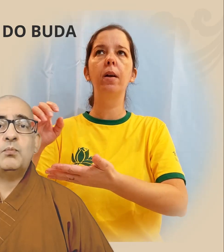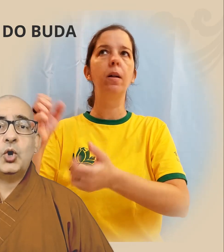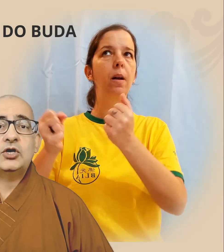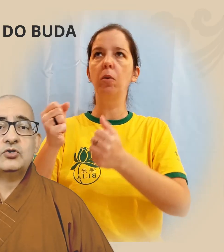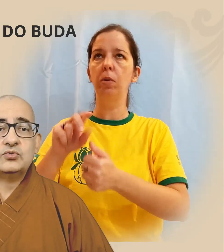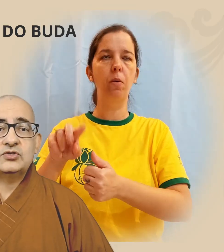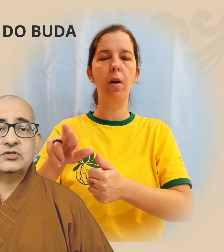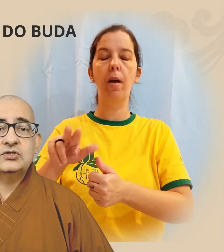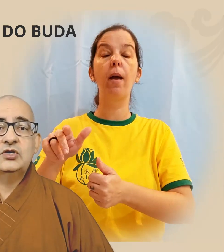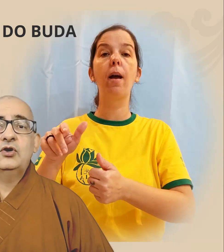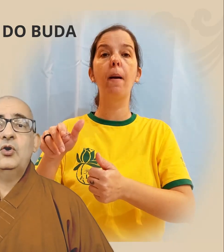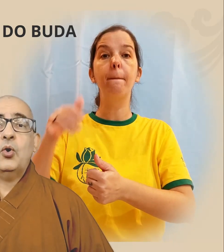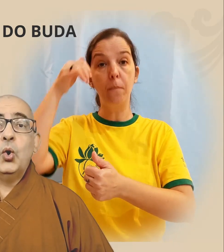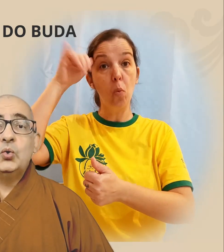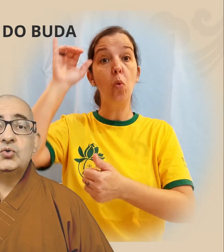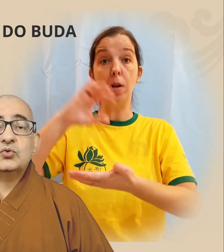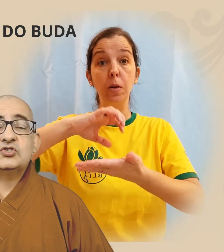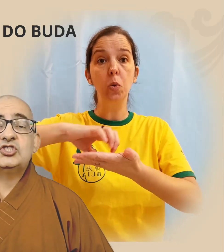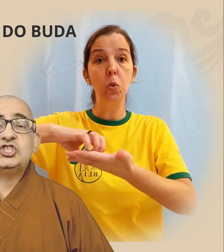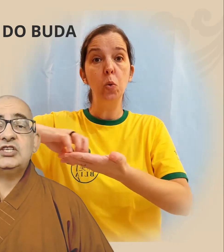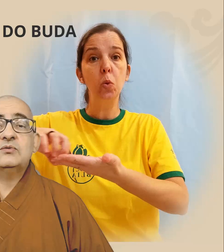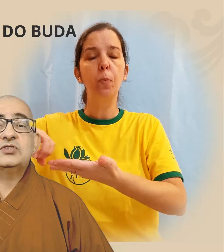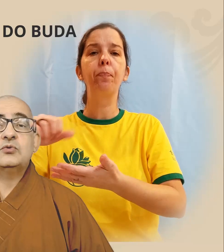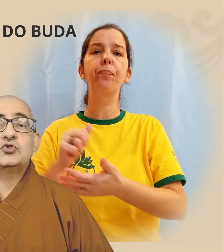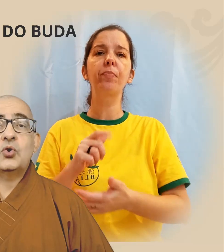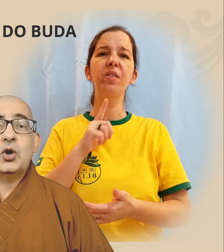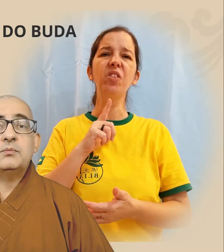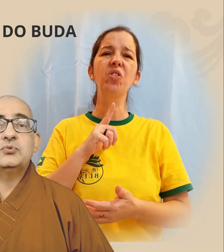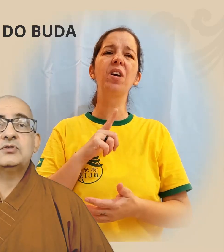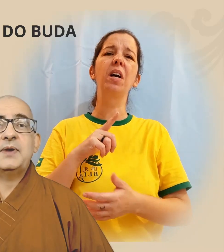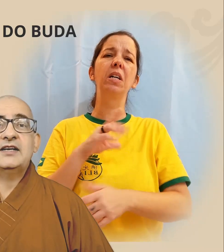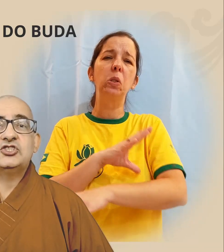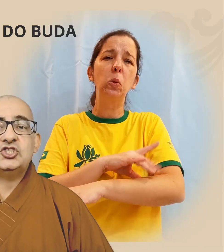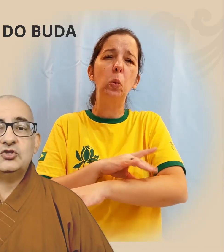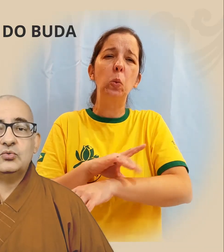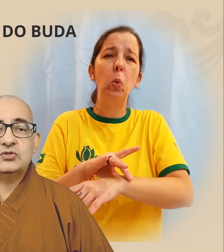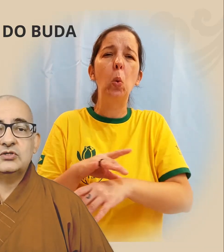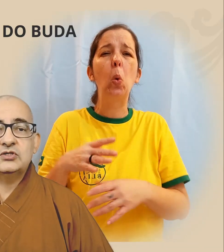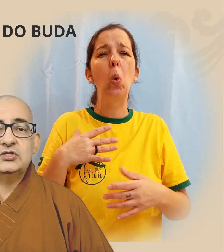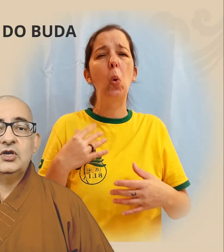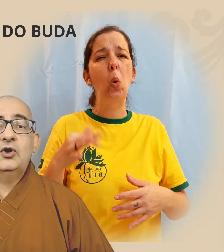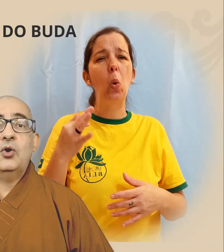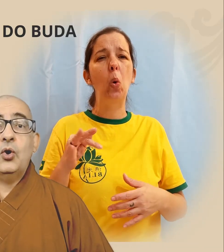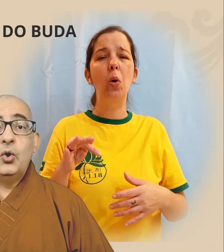eram mortos. Outros tinham seus corpos